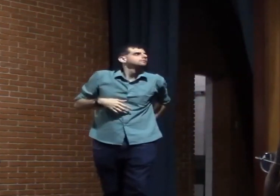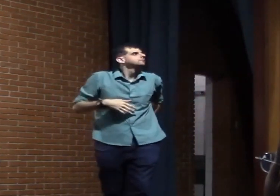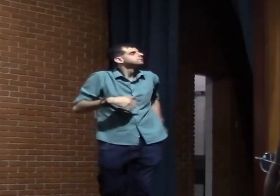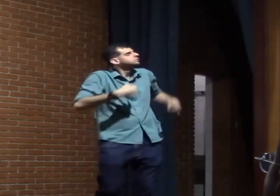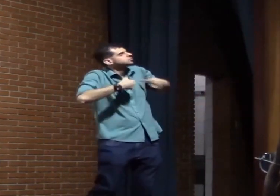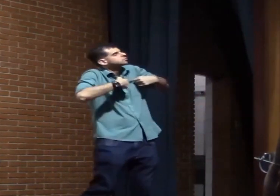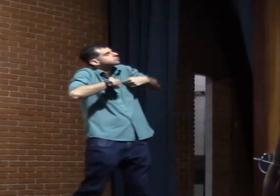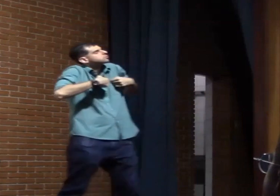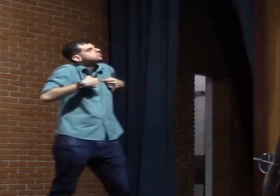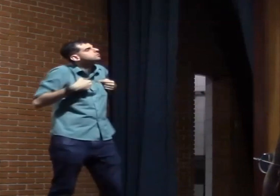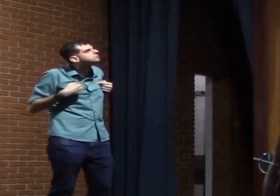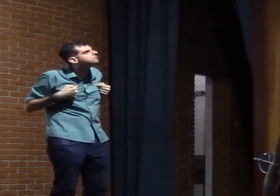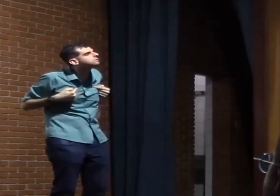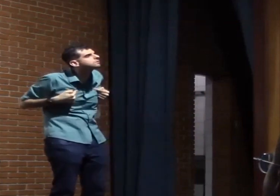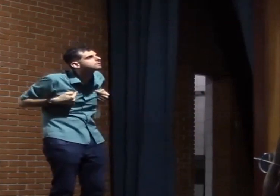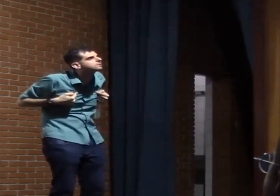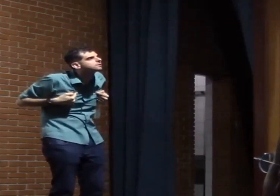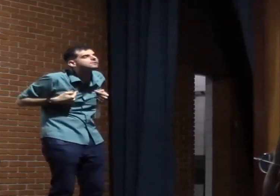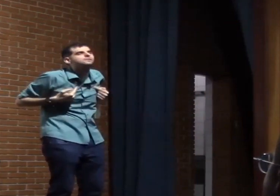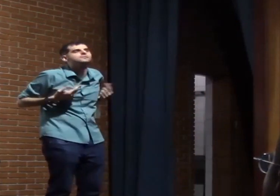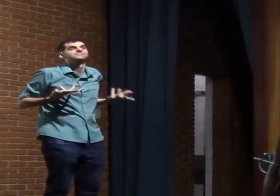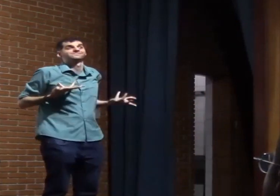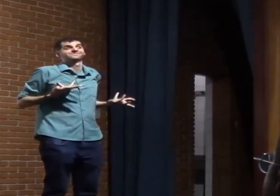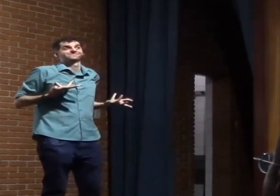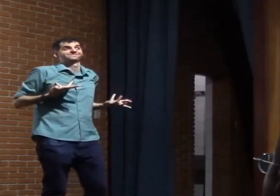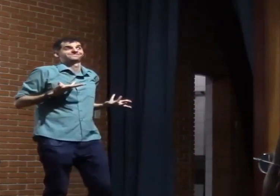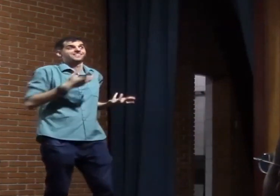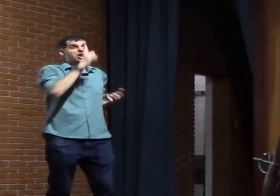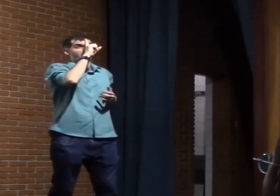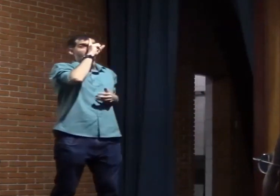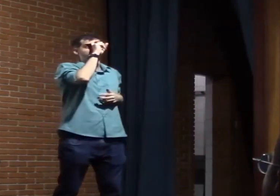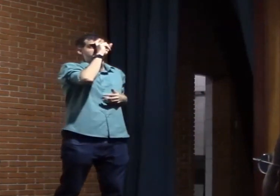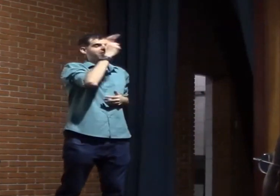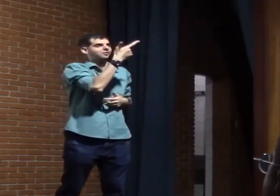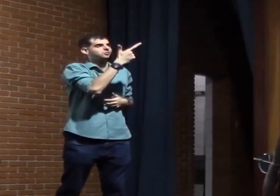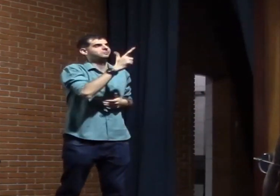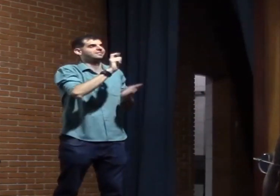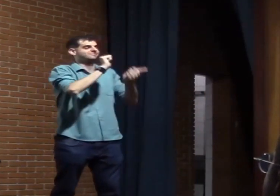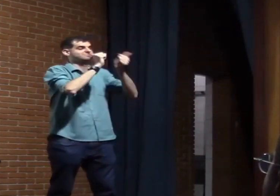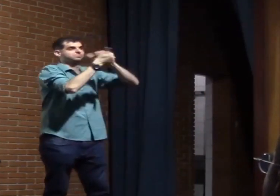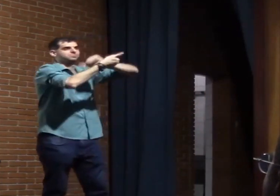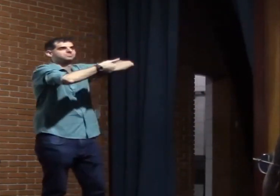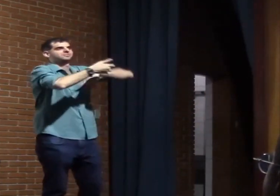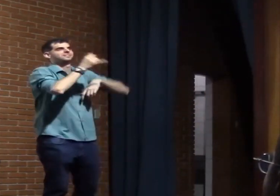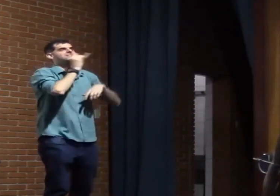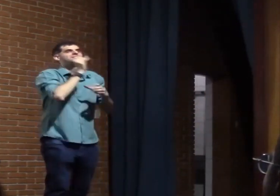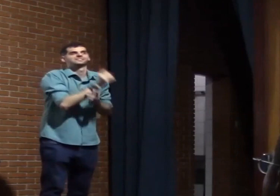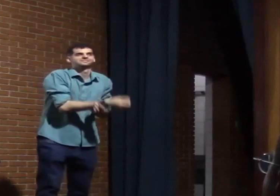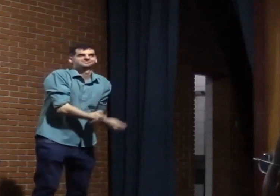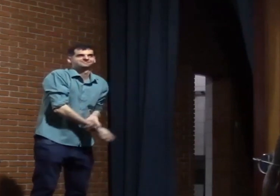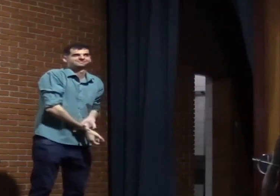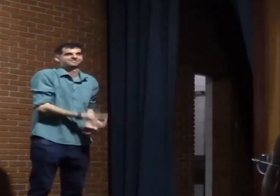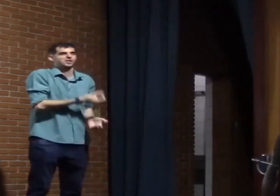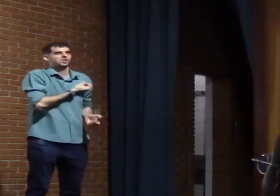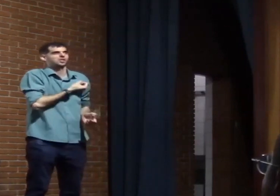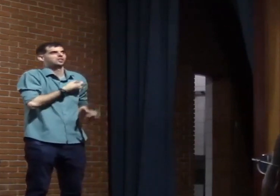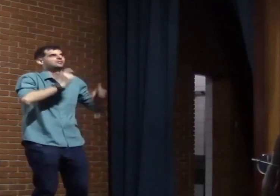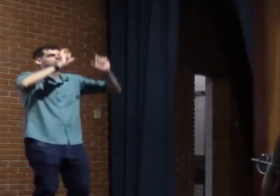nome. Ele falou meu nome. Ué, como assim? Como que é isso? Vou no hospital não tem adaptação para